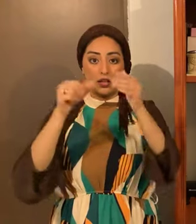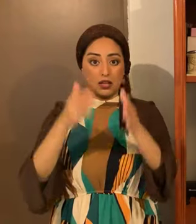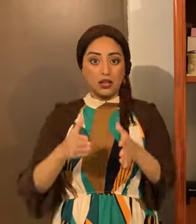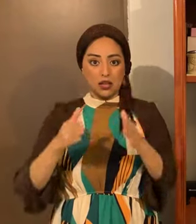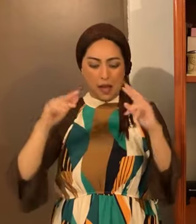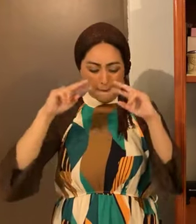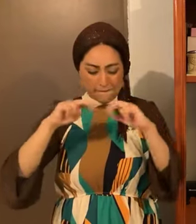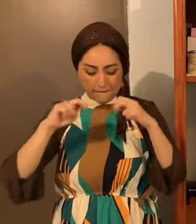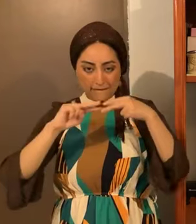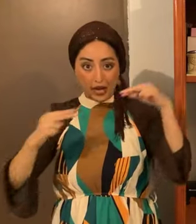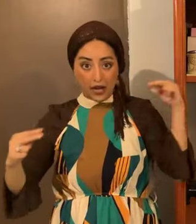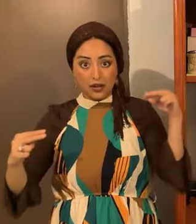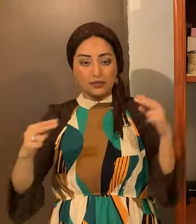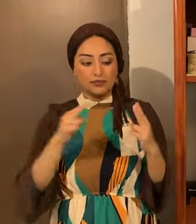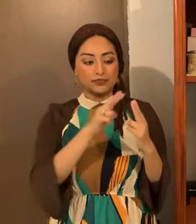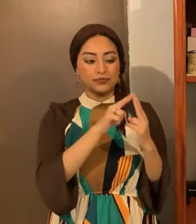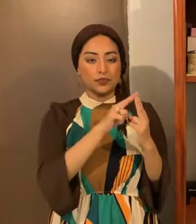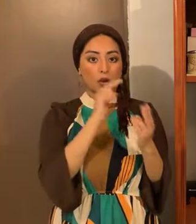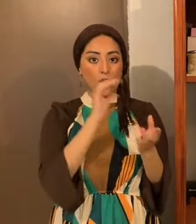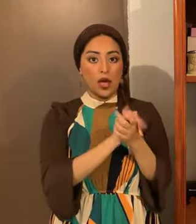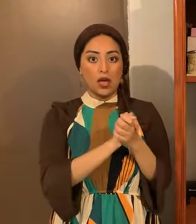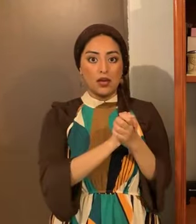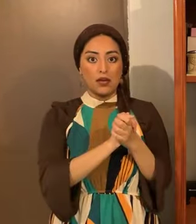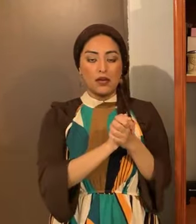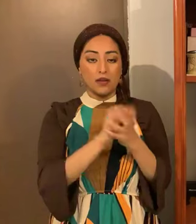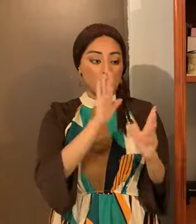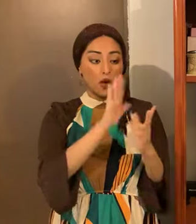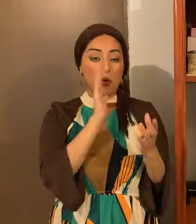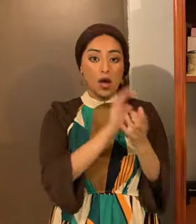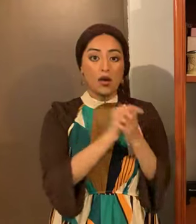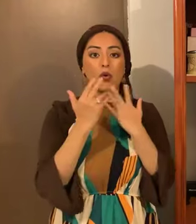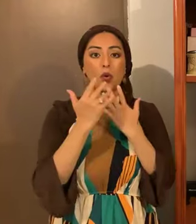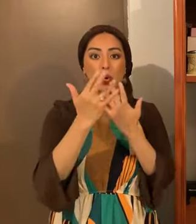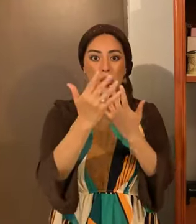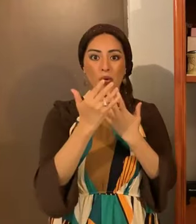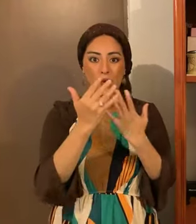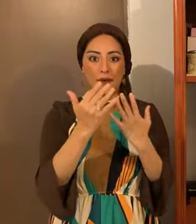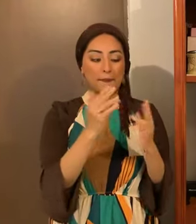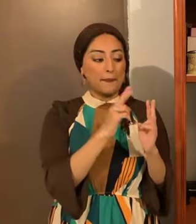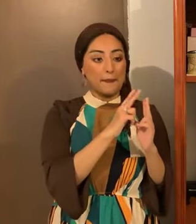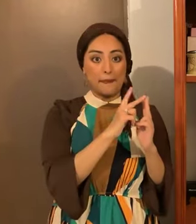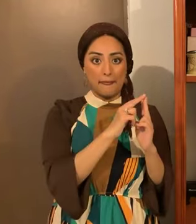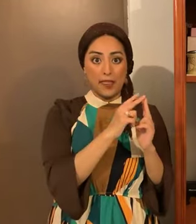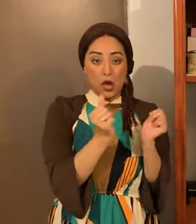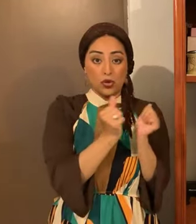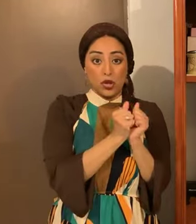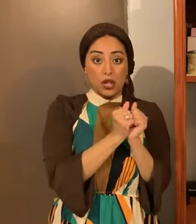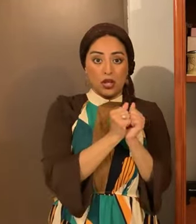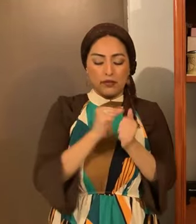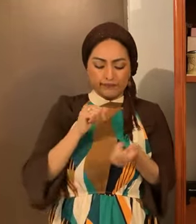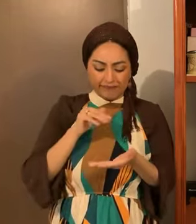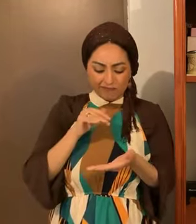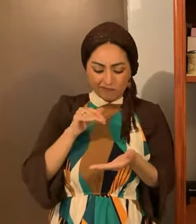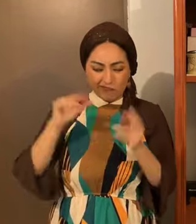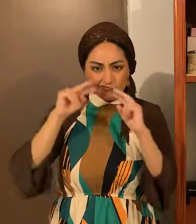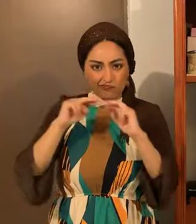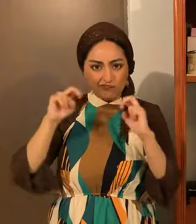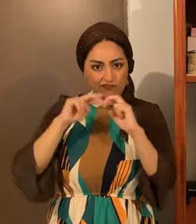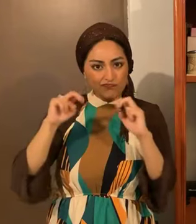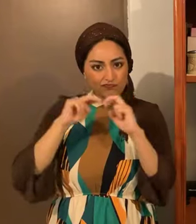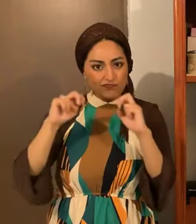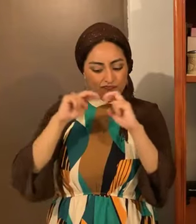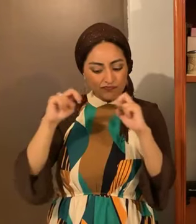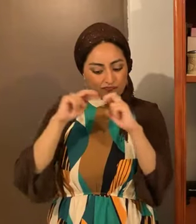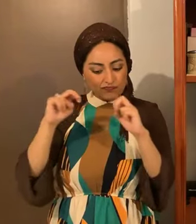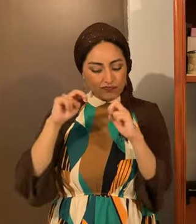genetista y su esposa, que era cantante, ellos hicieron un estudio y a la vez un